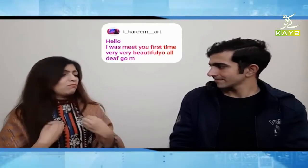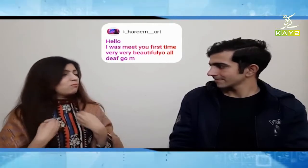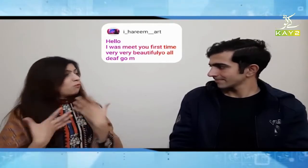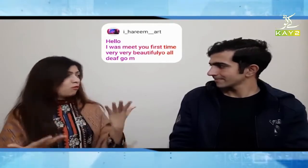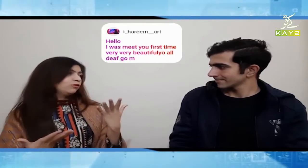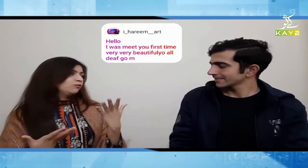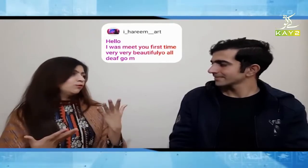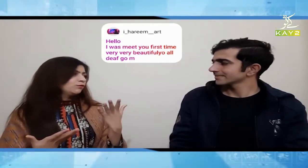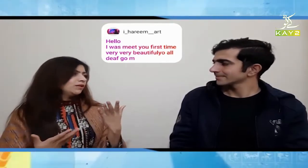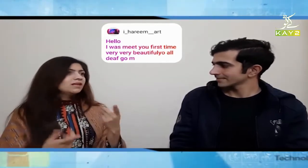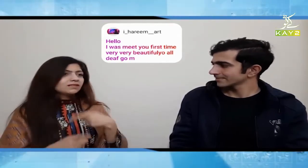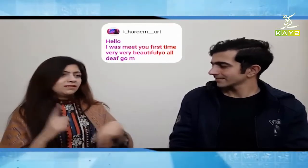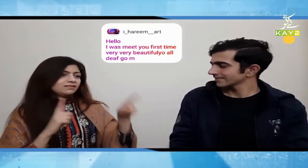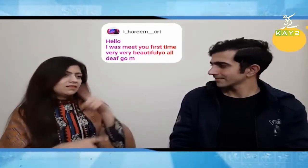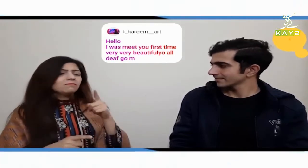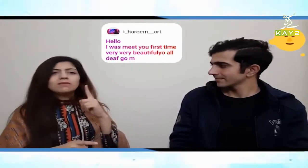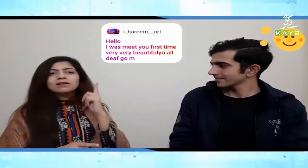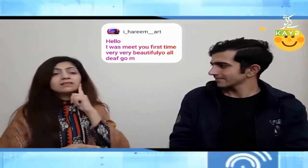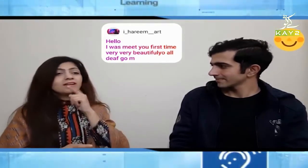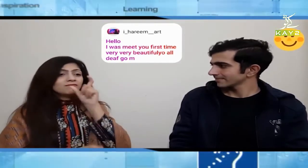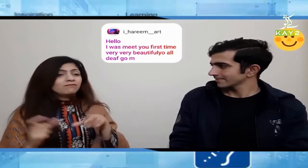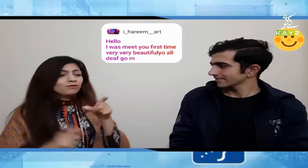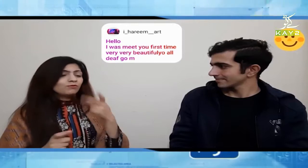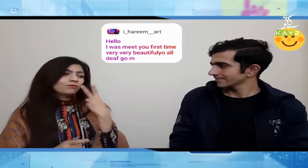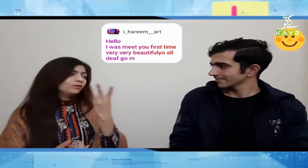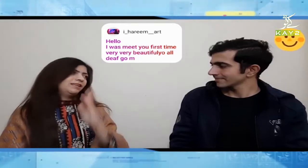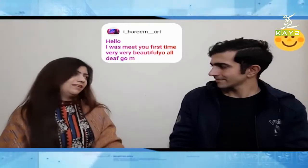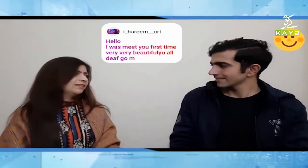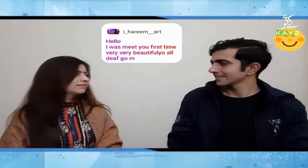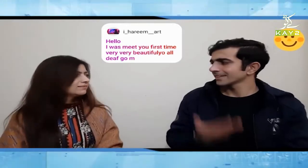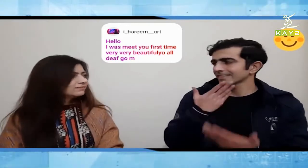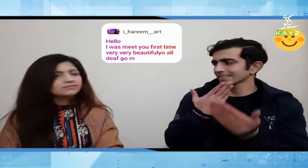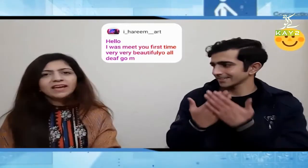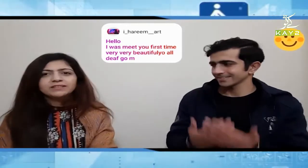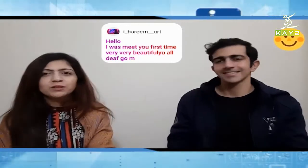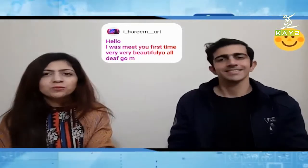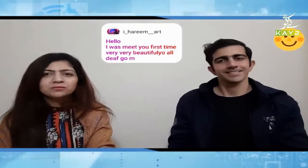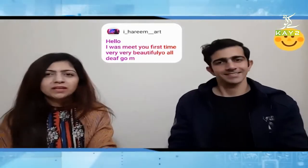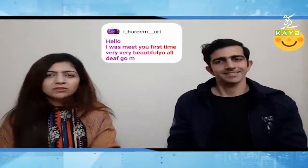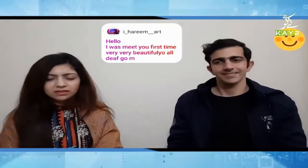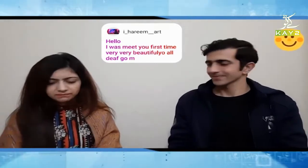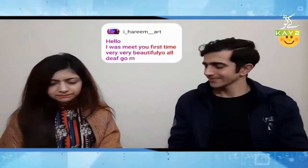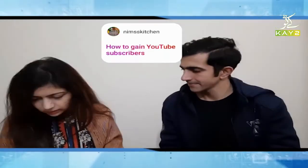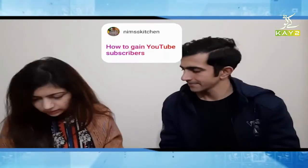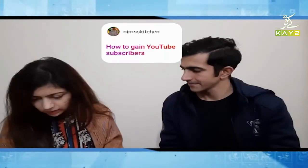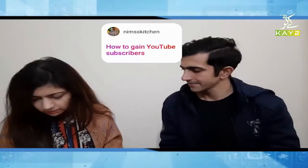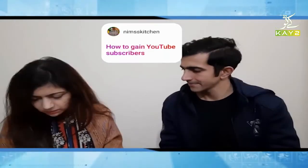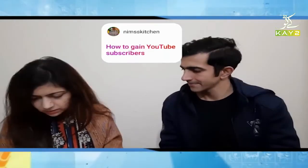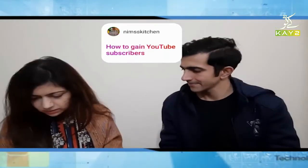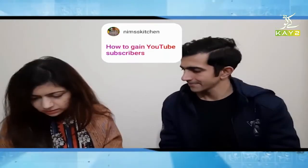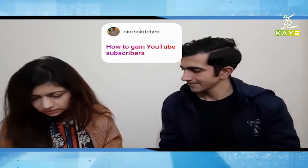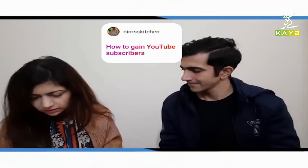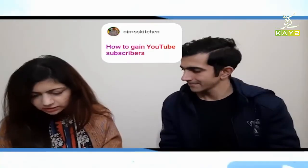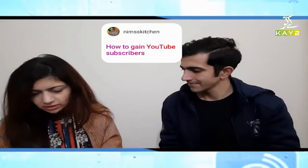मैं बहुत खुश हुई कि सब डेफ लोगों को। थैंक यू वेरी।